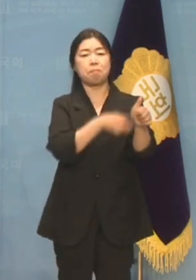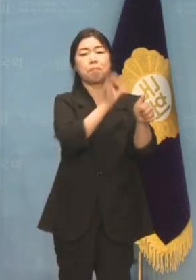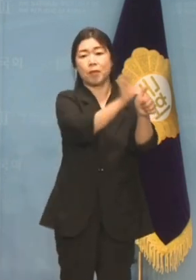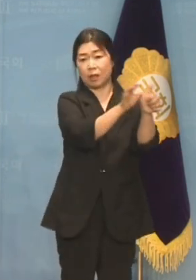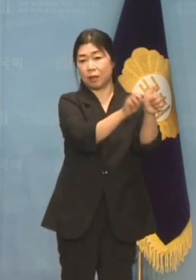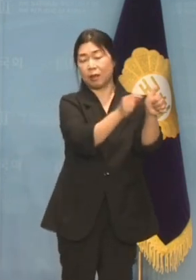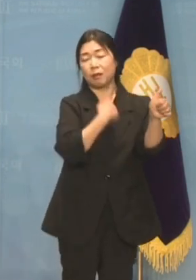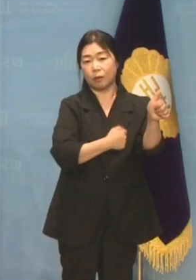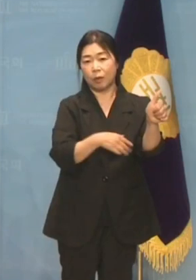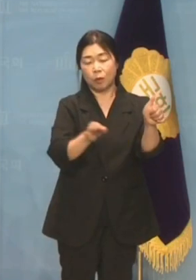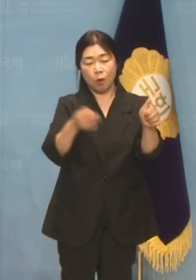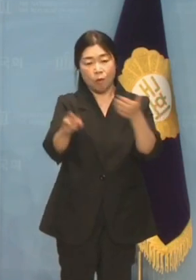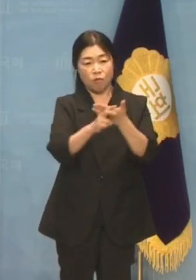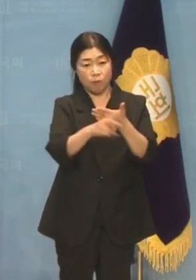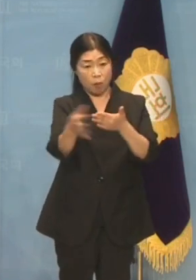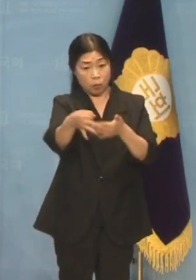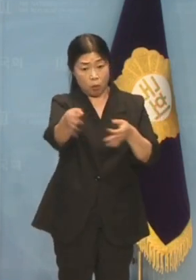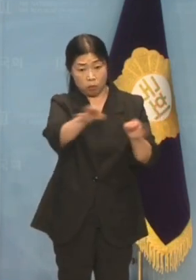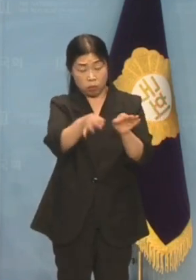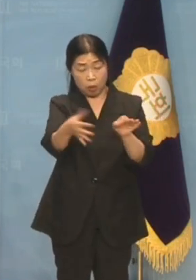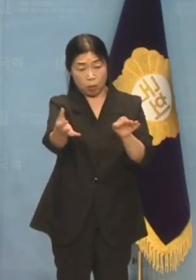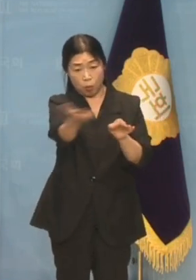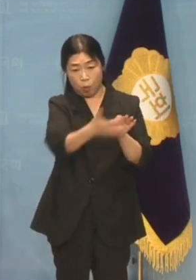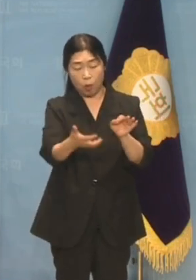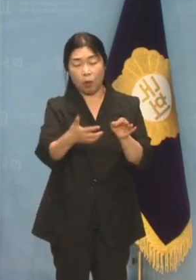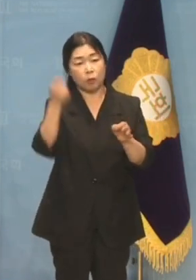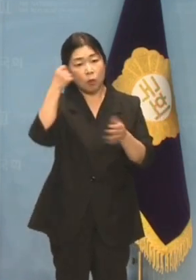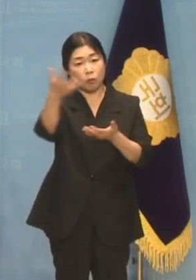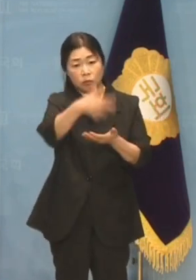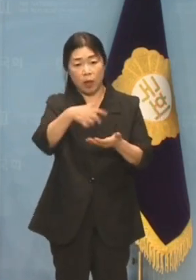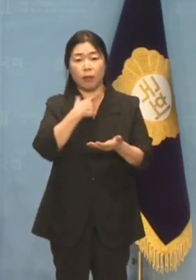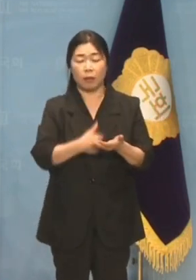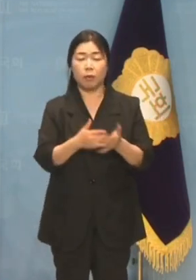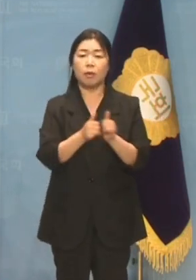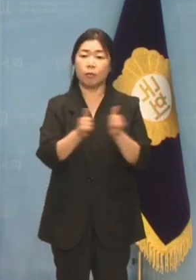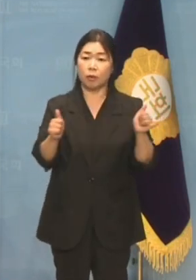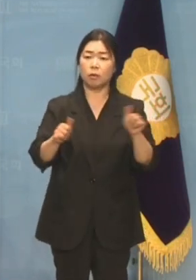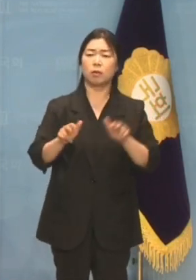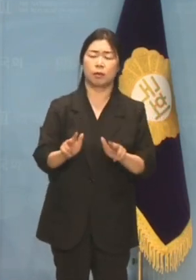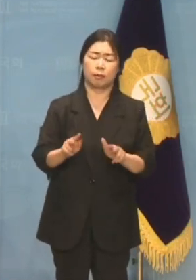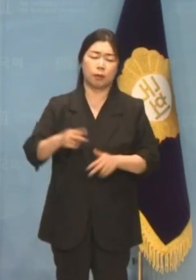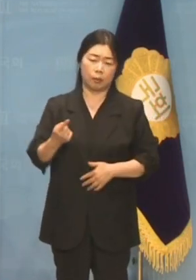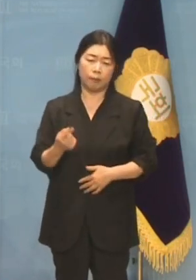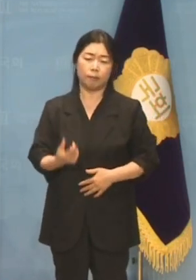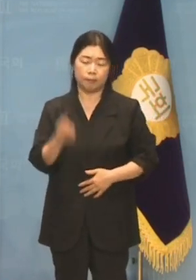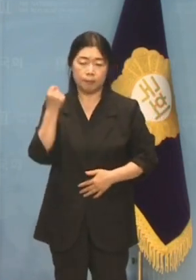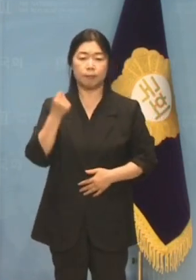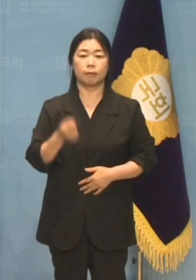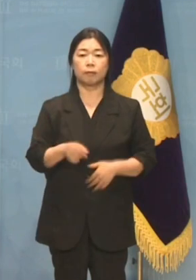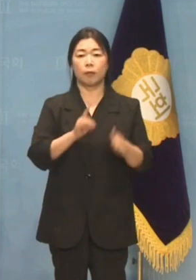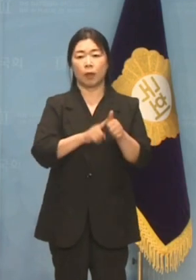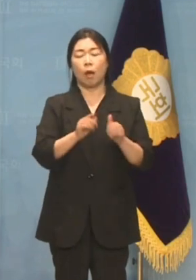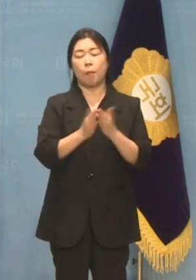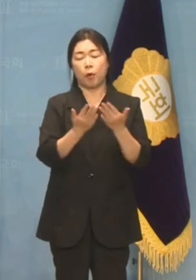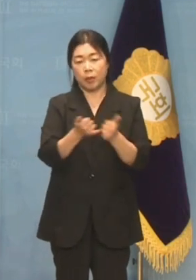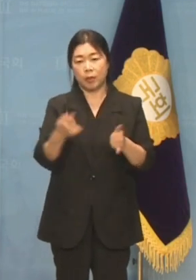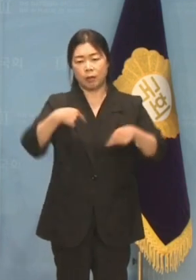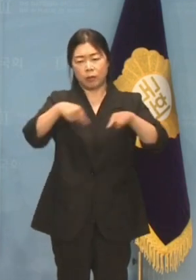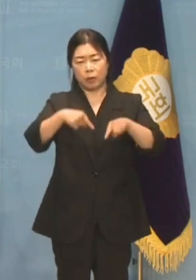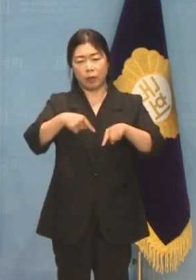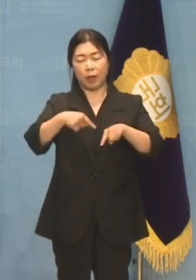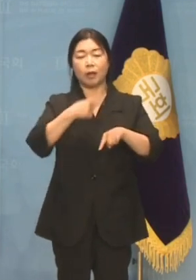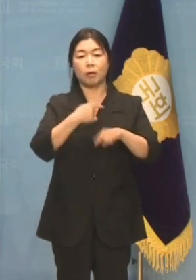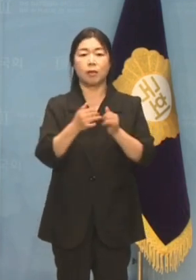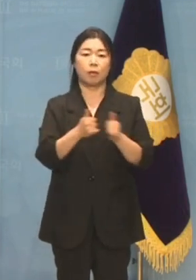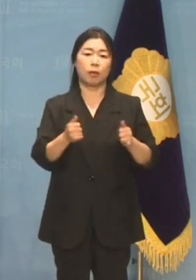모금과 사용에 대한 최종 수혜자인 김기현 대표는 이제라도 자신이 몸통이었음을